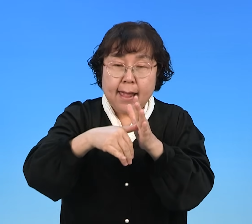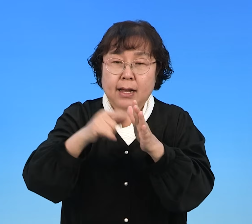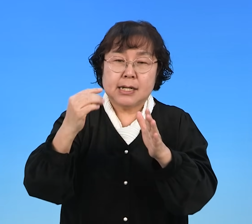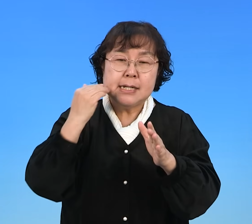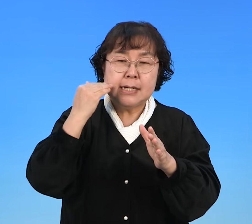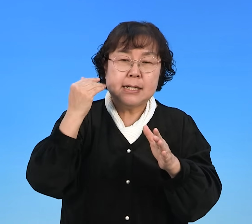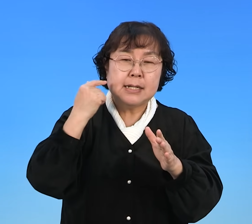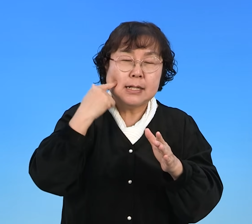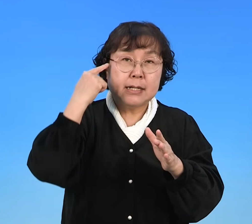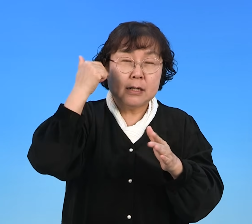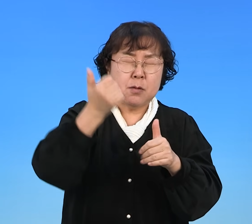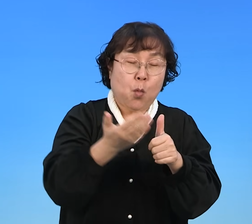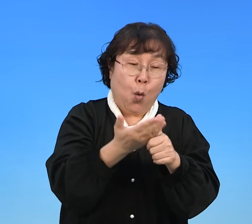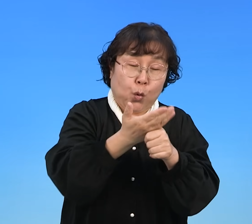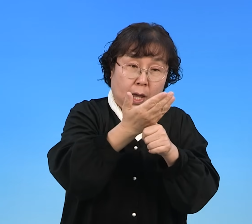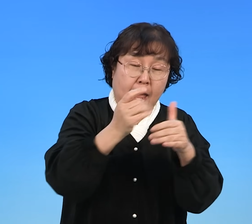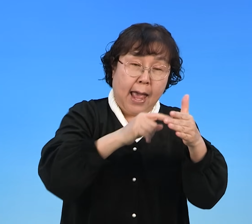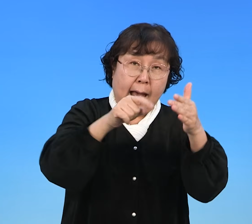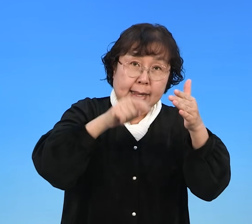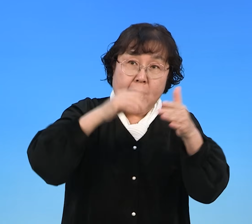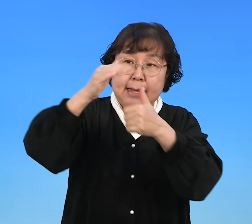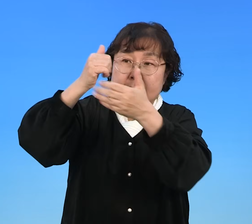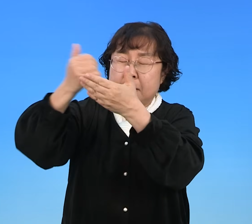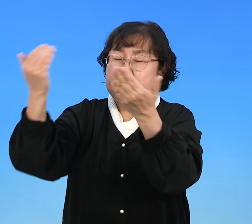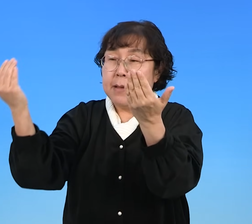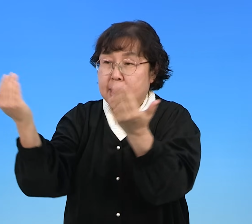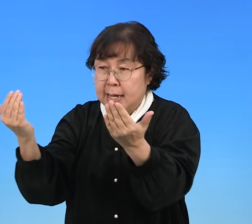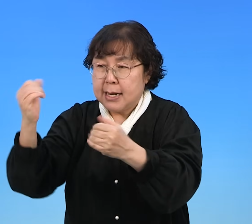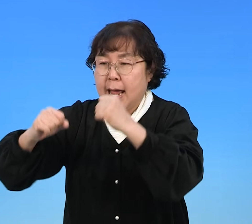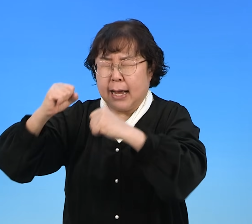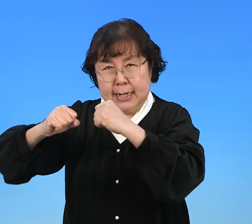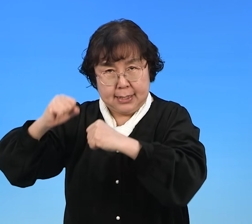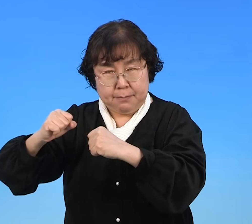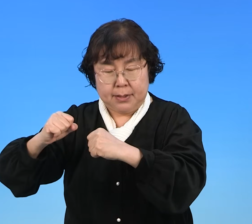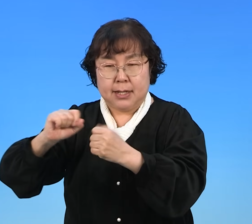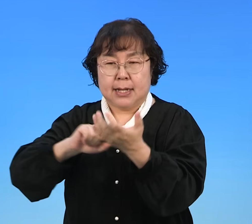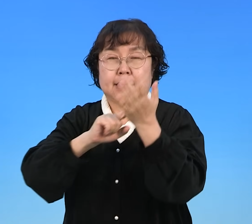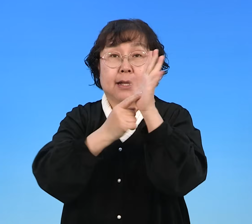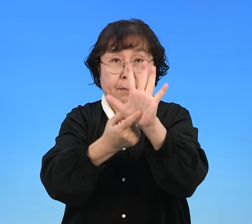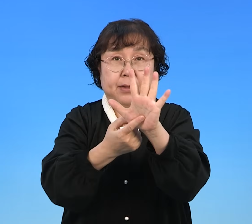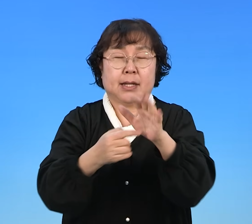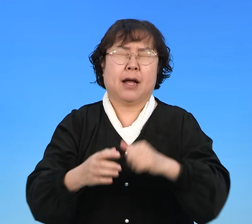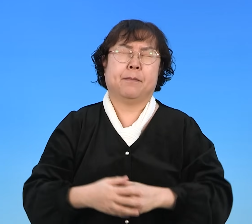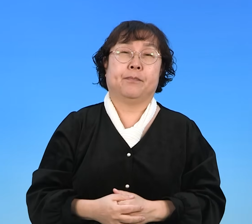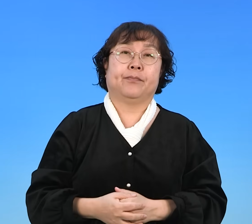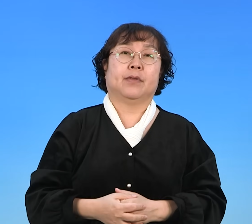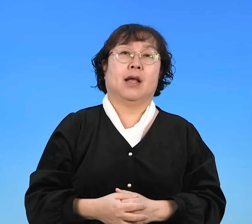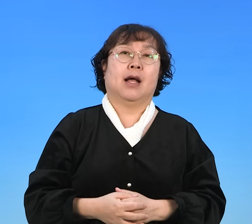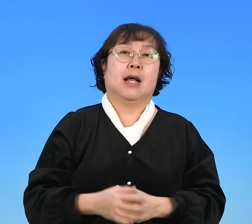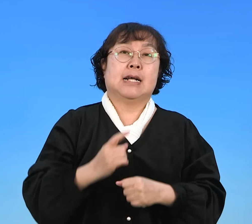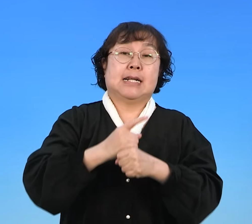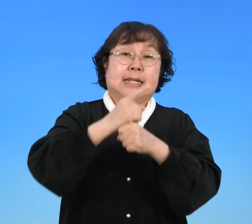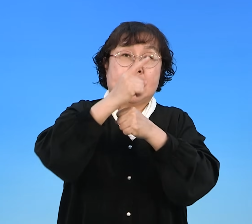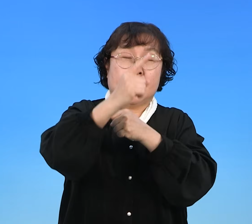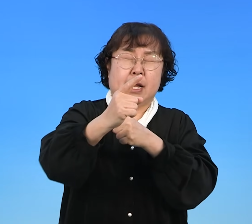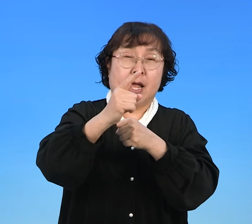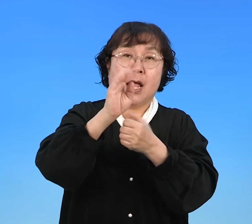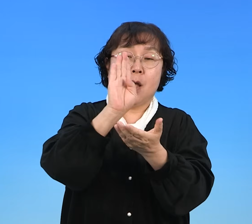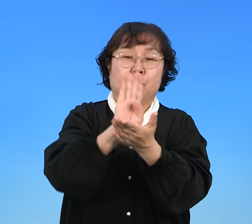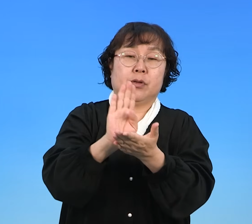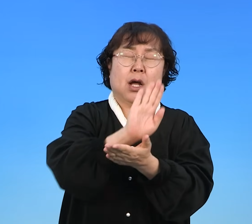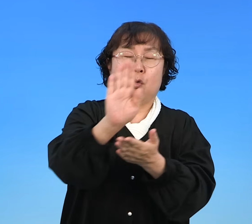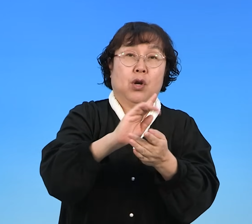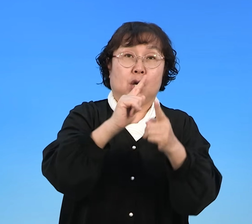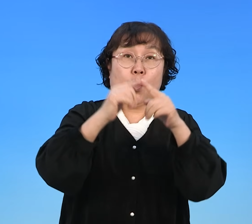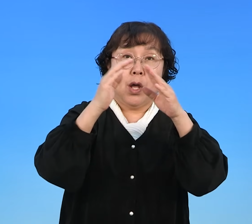줄로 믿습니다. 장로, 권사, 안수집사, 내년에 분당 우리 교회는 진짜